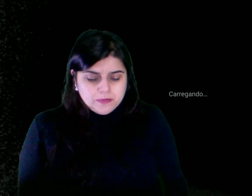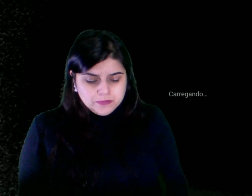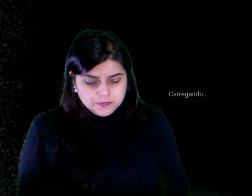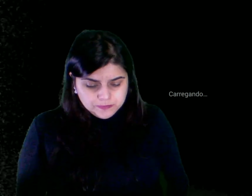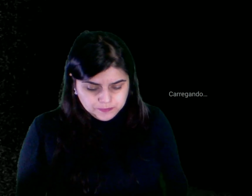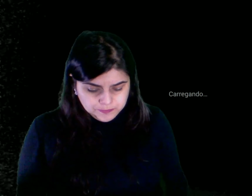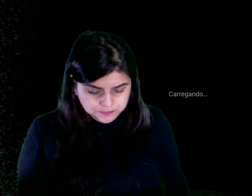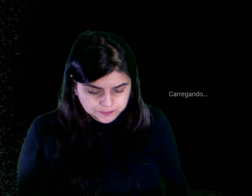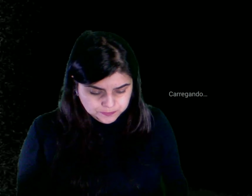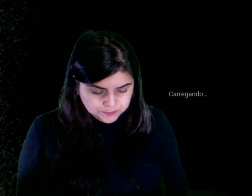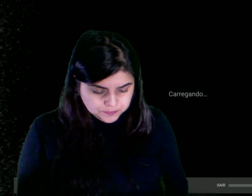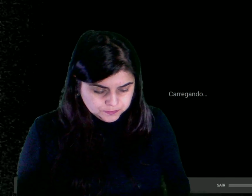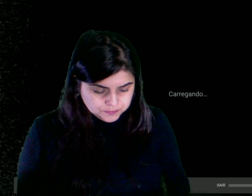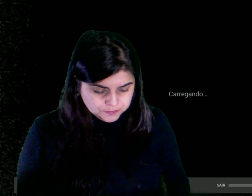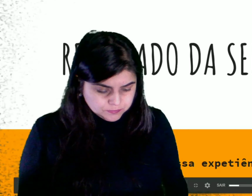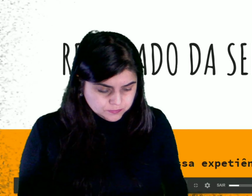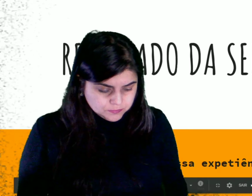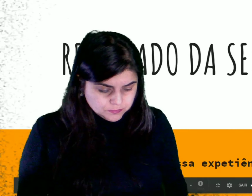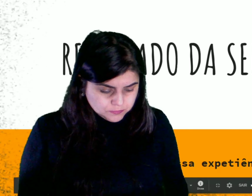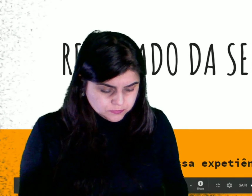semana.